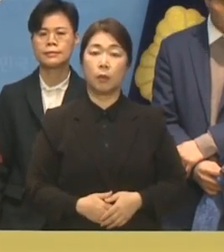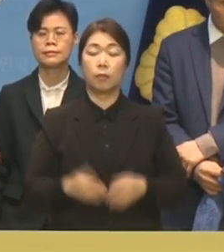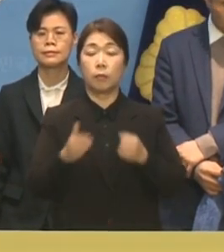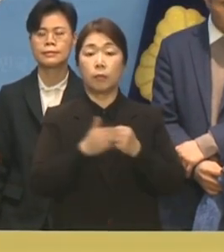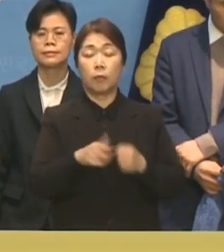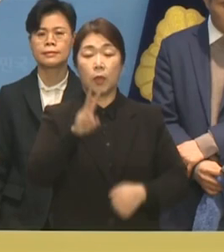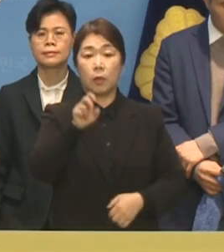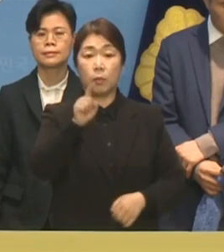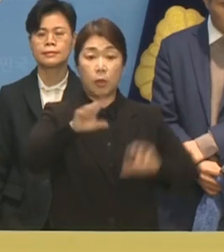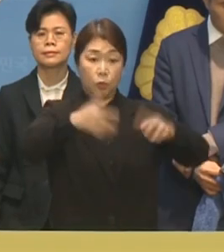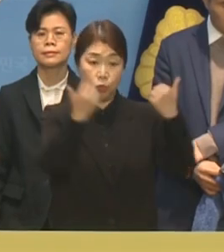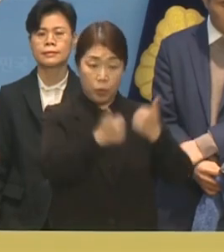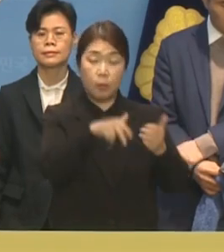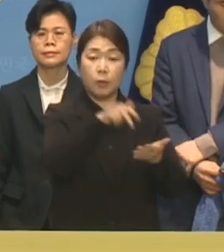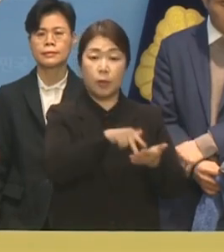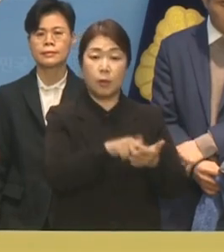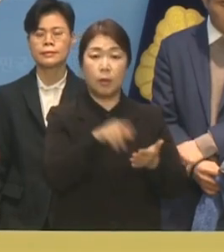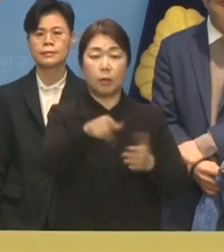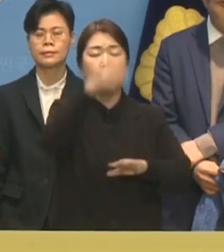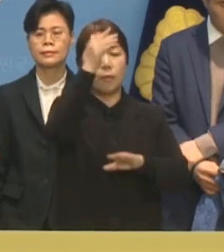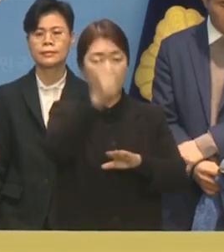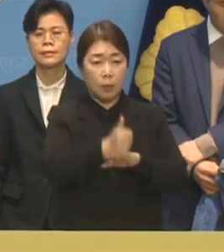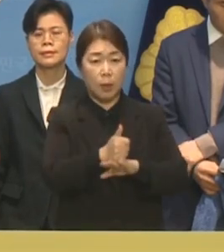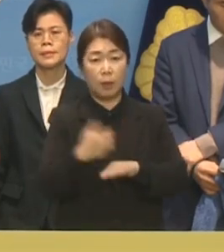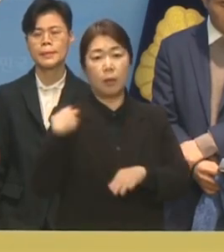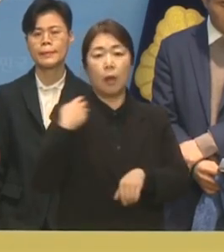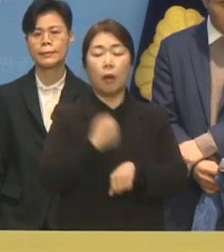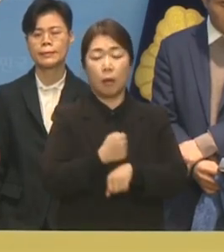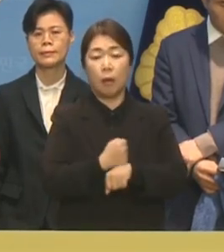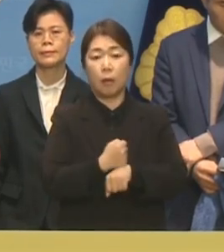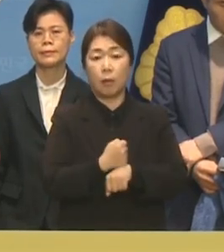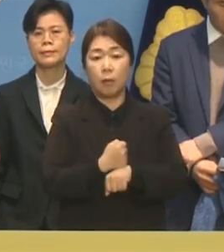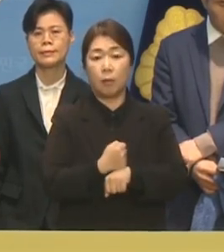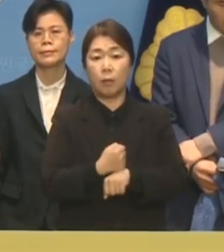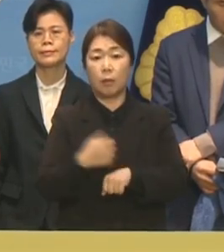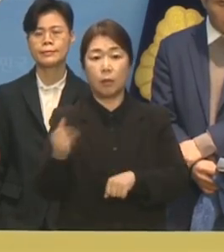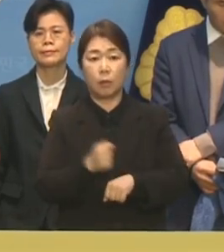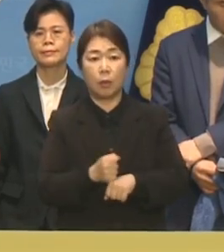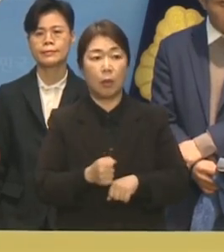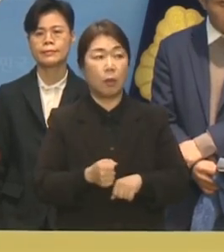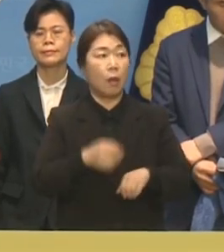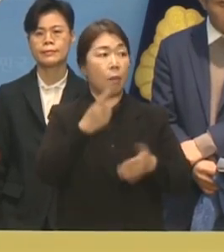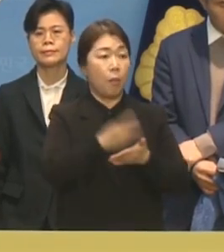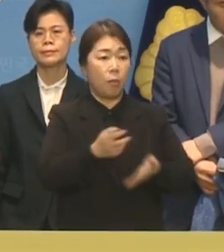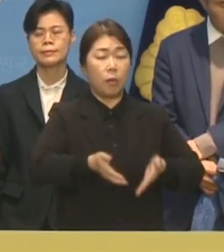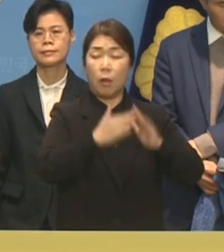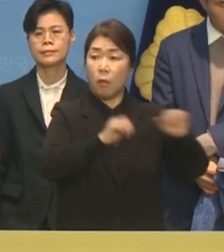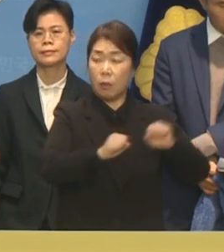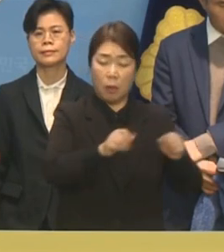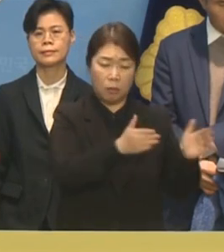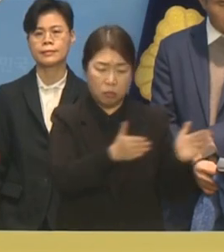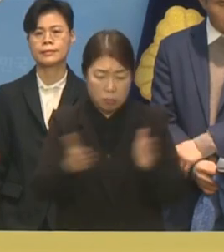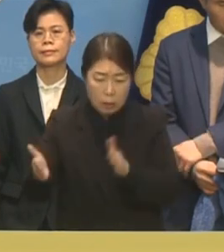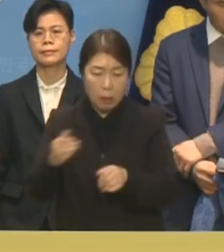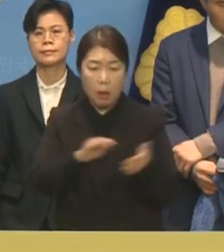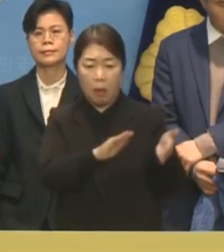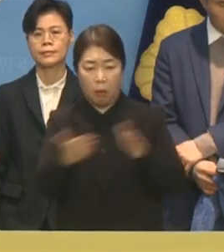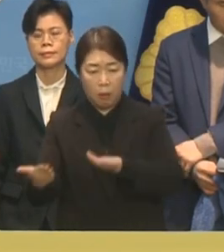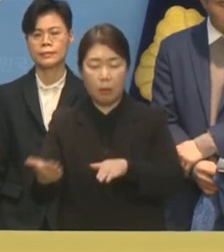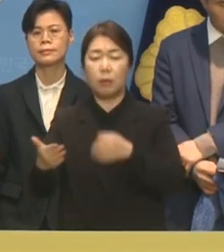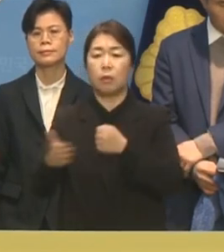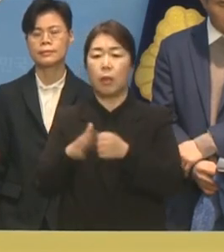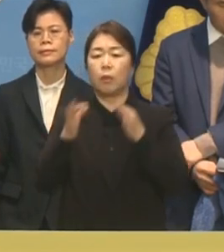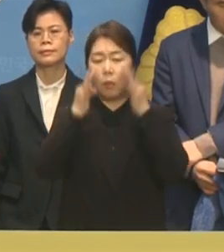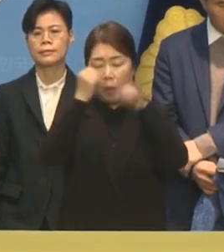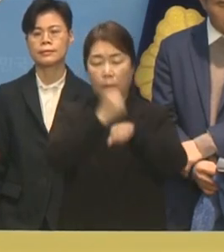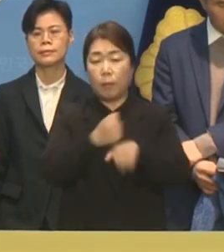이에 21대 국회는 그 마지막 역할로서 지체된 입법 활동에 최선을 다하여야